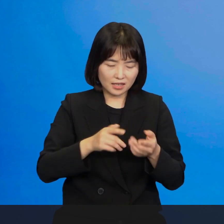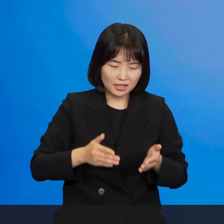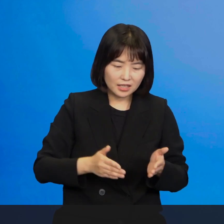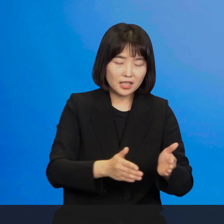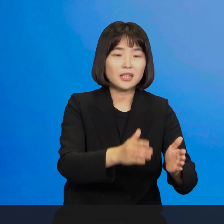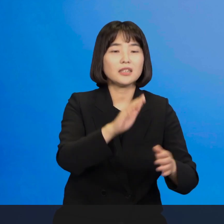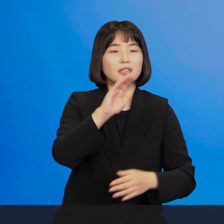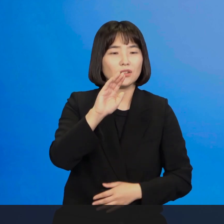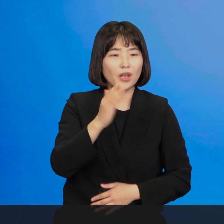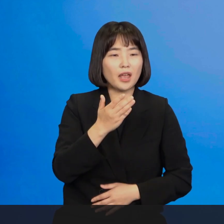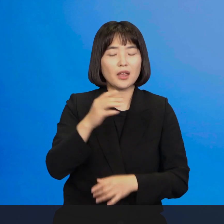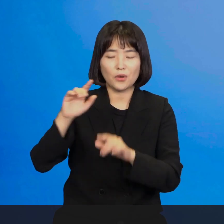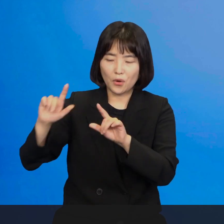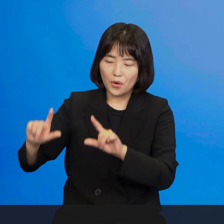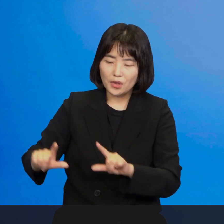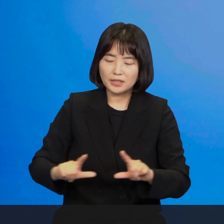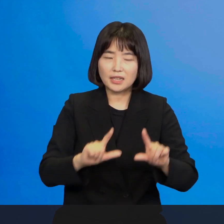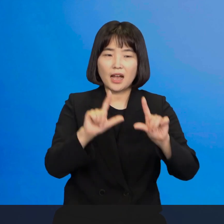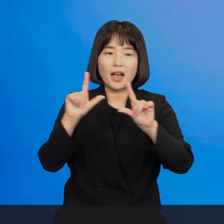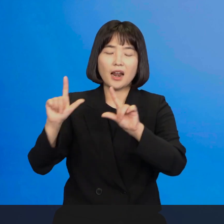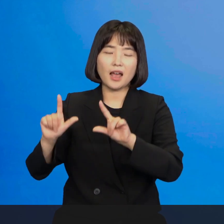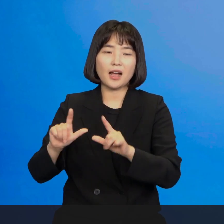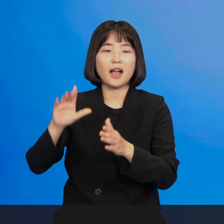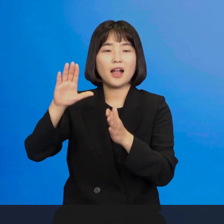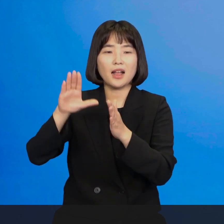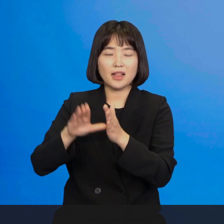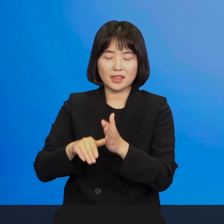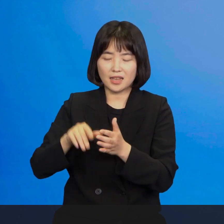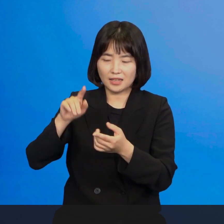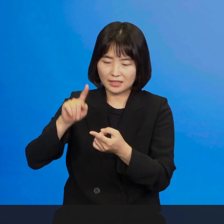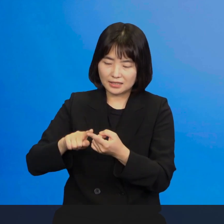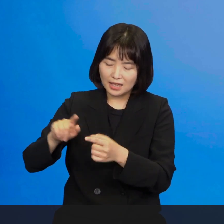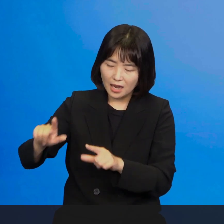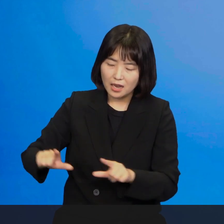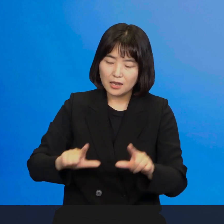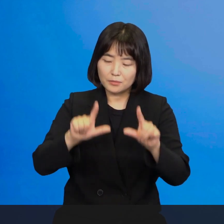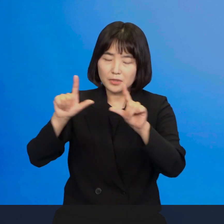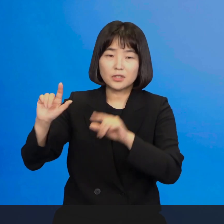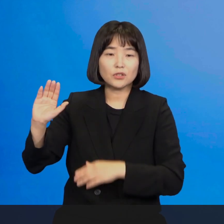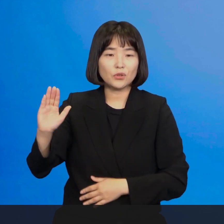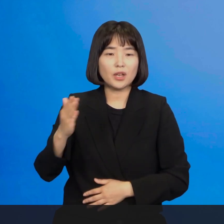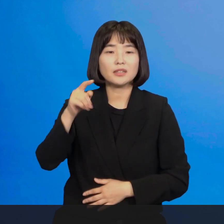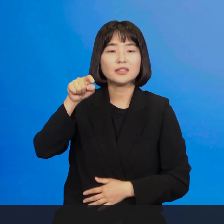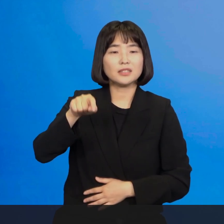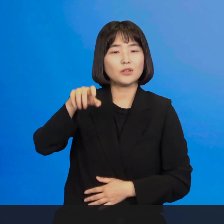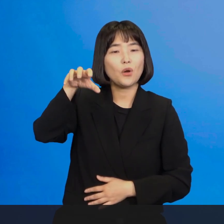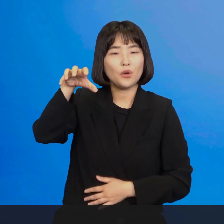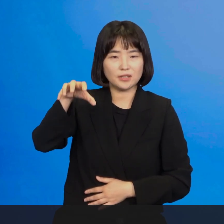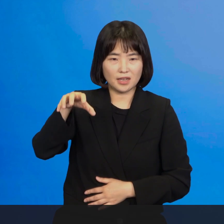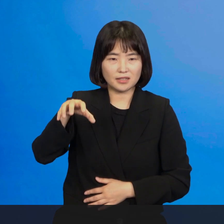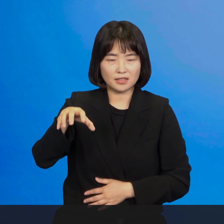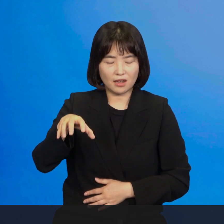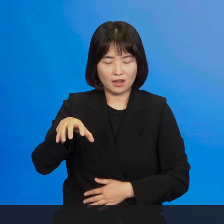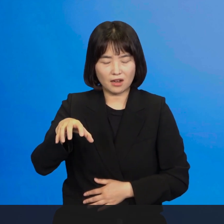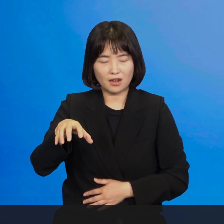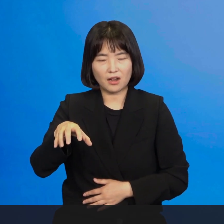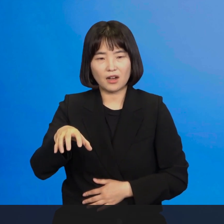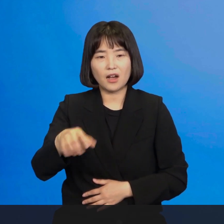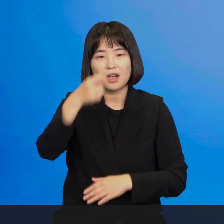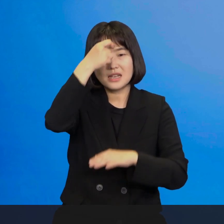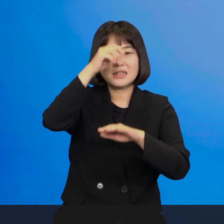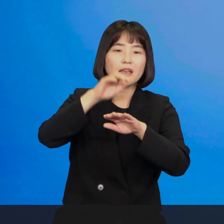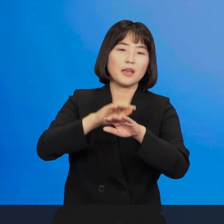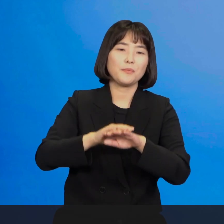때 길이 되고 살아갈 때 삶이 되는 그곳에서